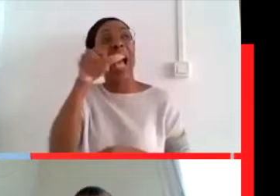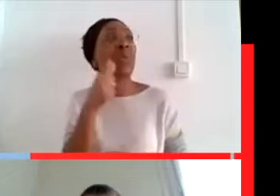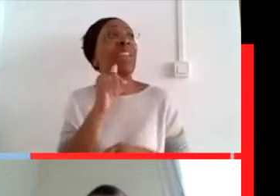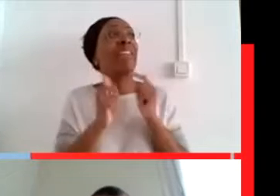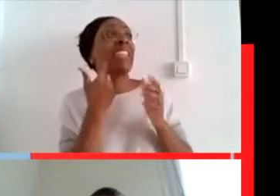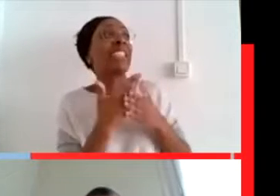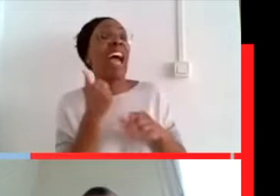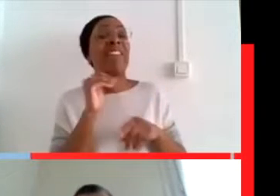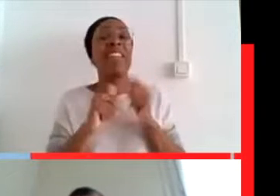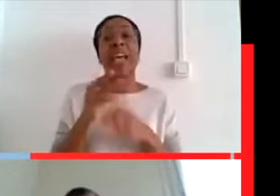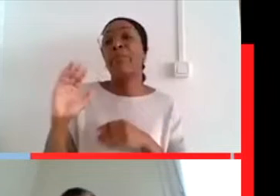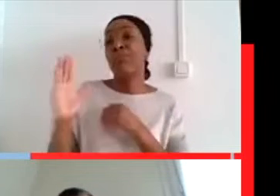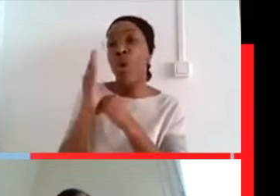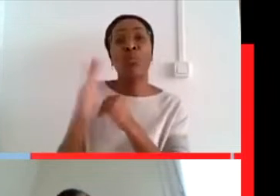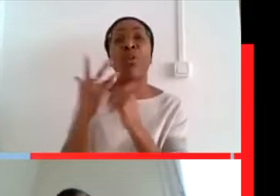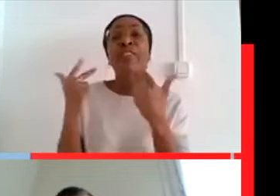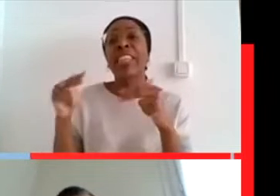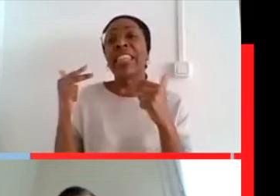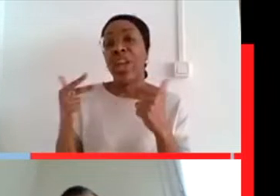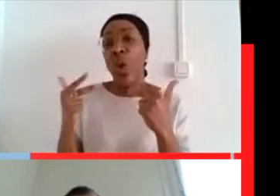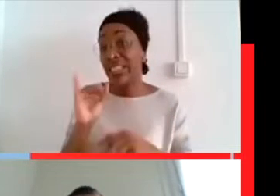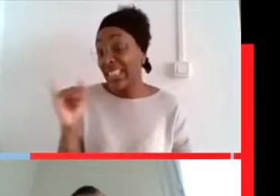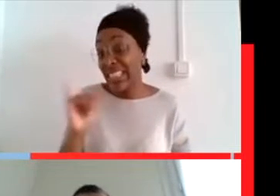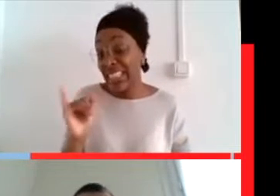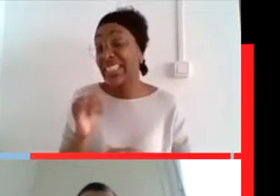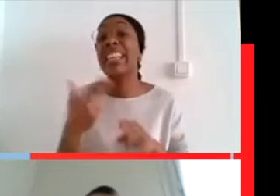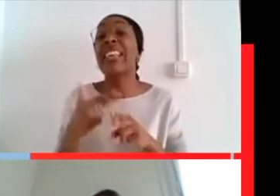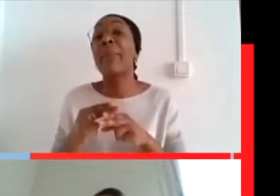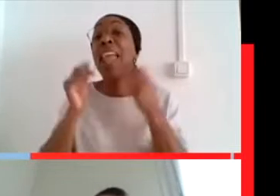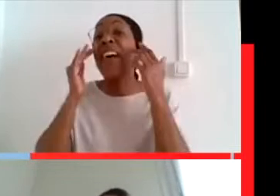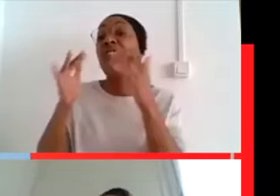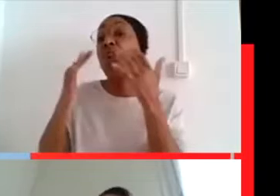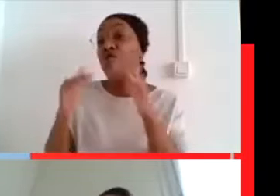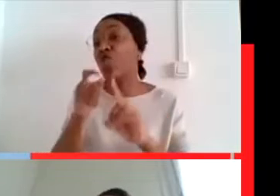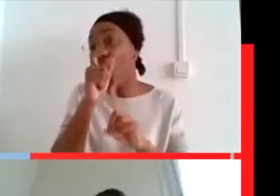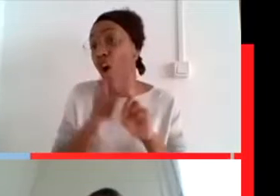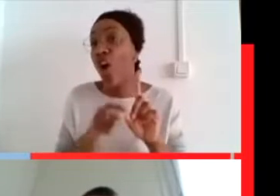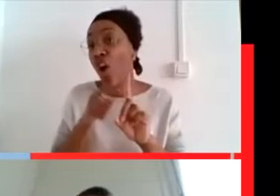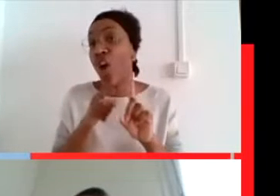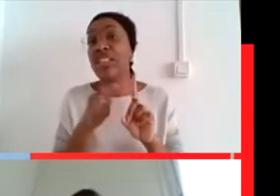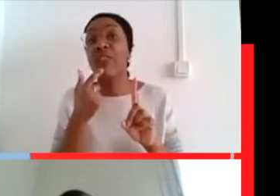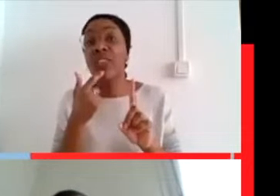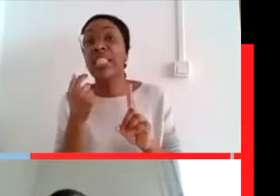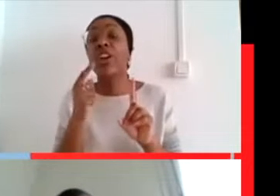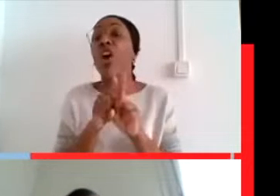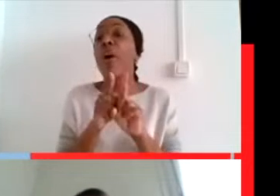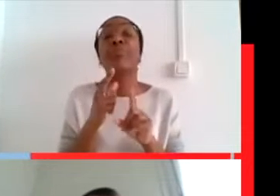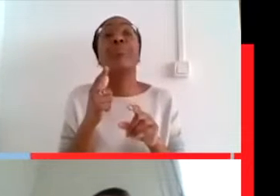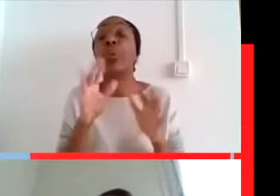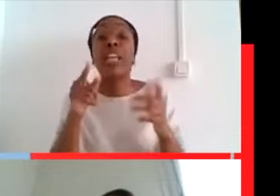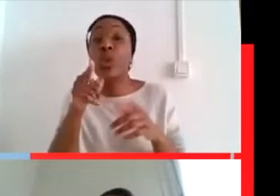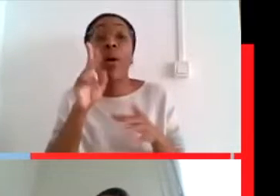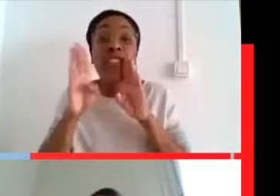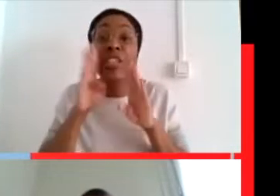montrent ce genre de nom-là et en fait ces personnes-là, peut-être ça vous dit rien à vous, peut-être vous allez pas trop sur les réseaux sociaux, sur internet, sur le web,